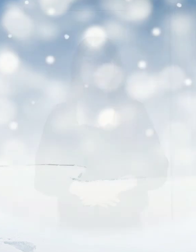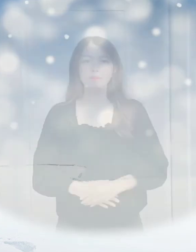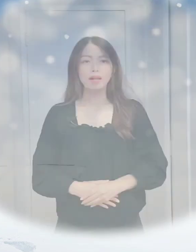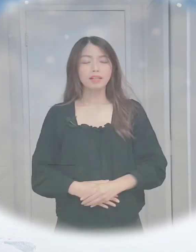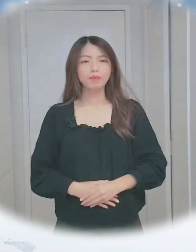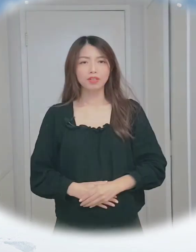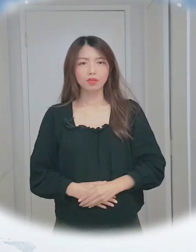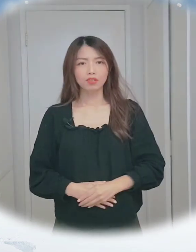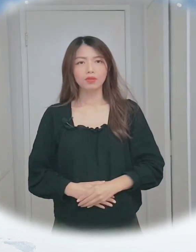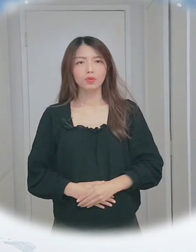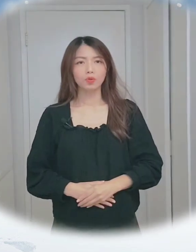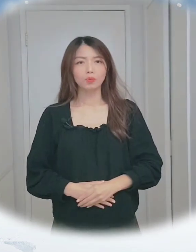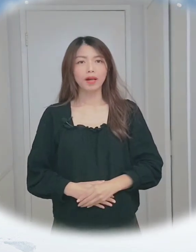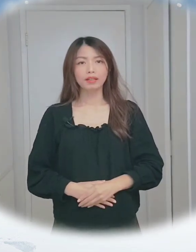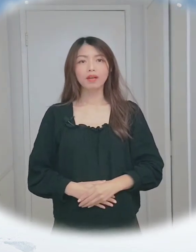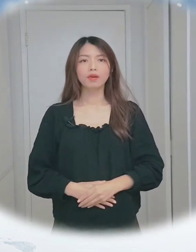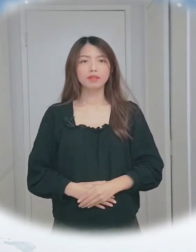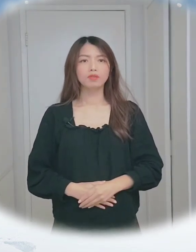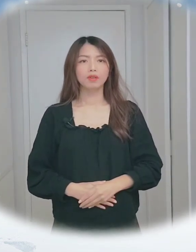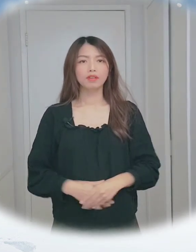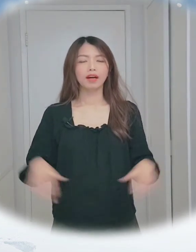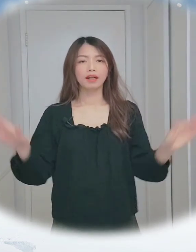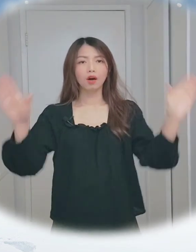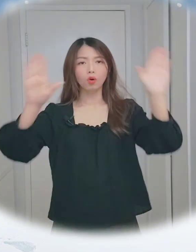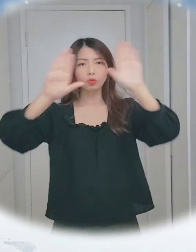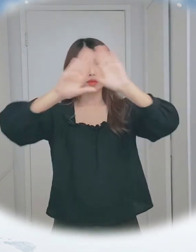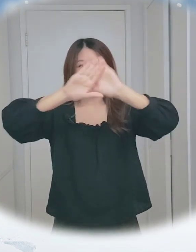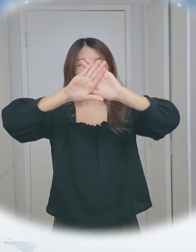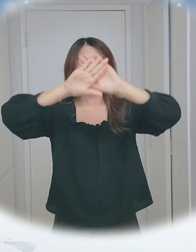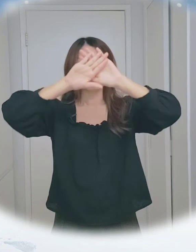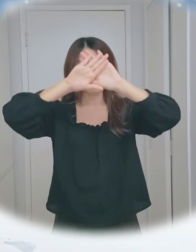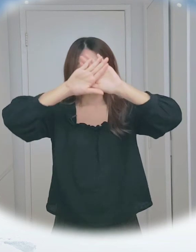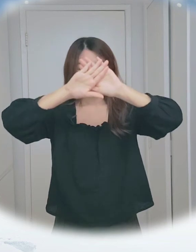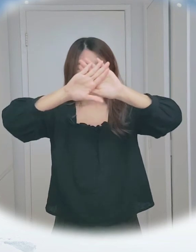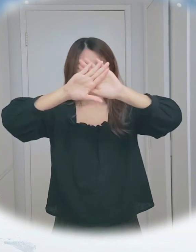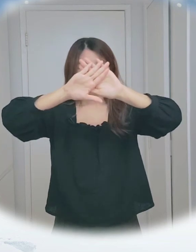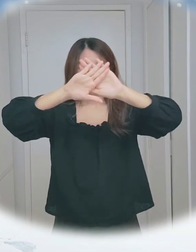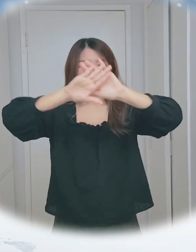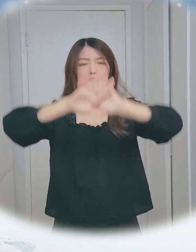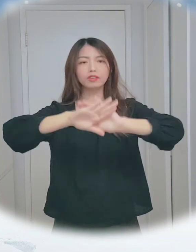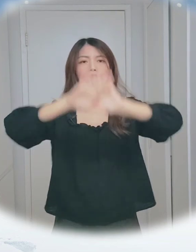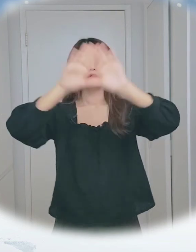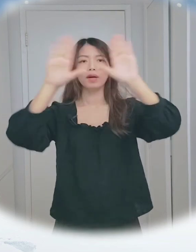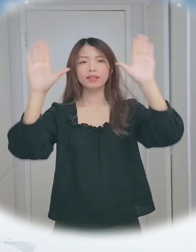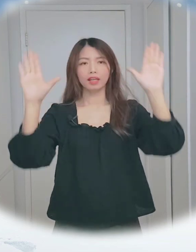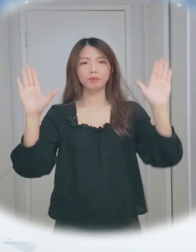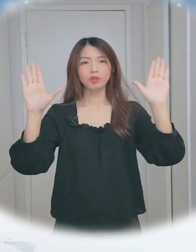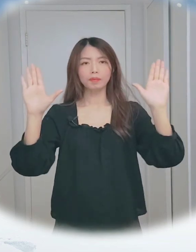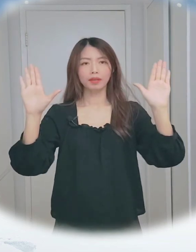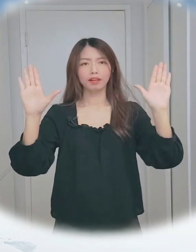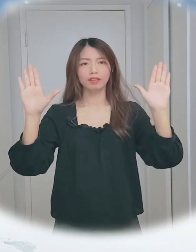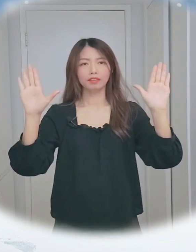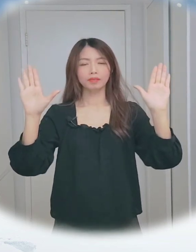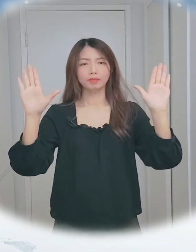밝게 비춰주셨죠. 밝다라고 한 뜻의 수어는 아까 어둡다. 이 상태에서 시작하셔서 활짝